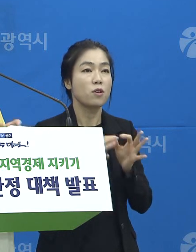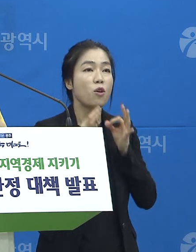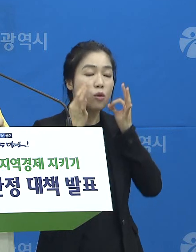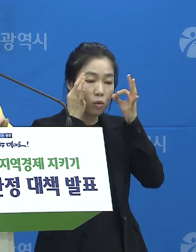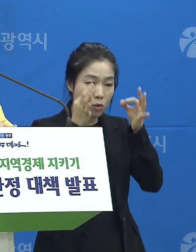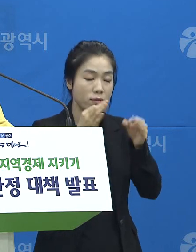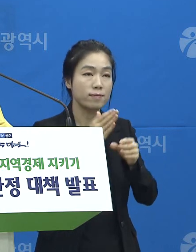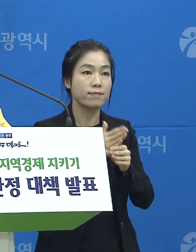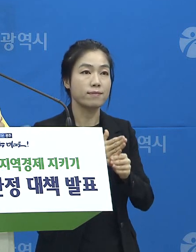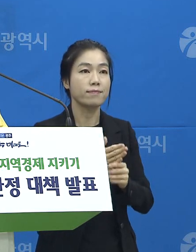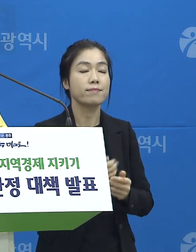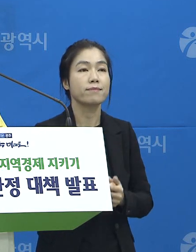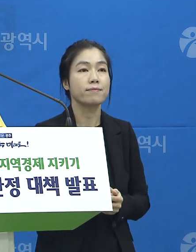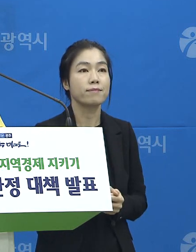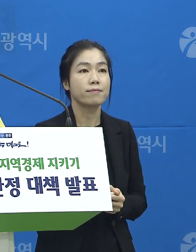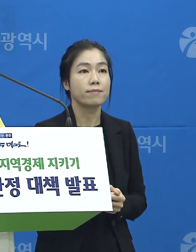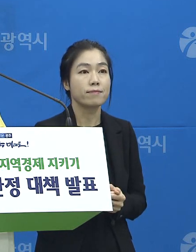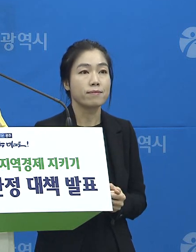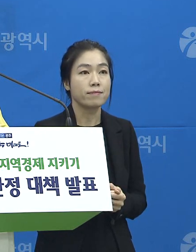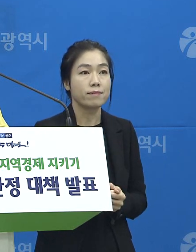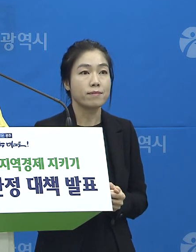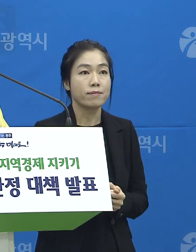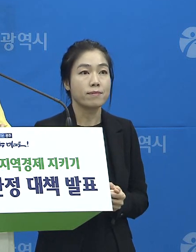최선을 다하고 있습니다.